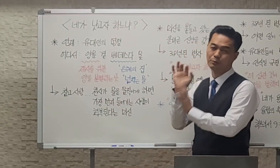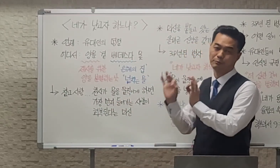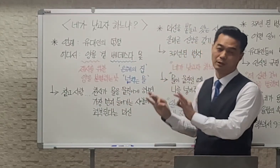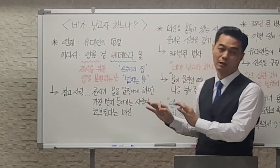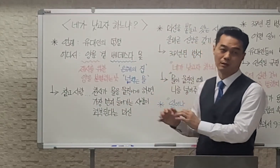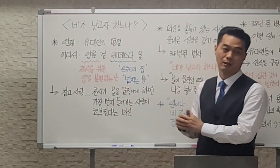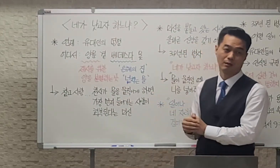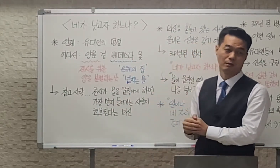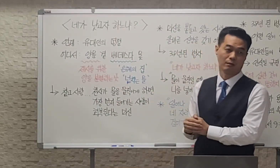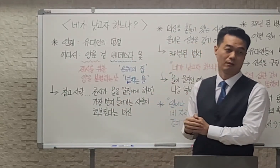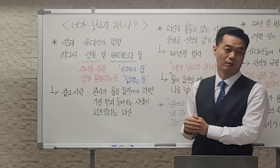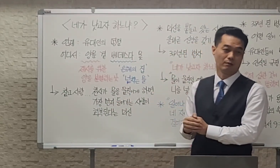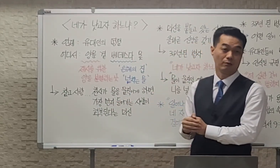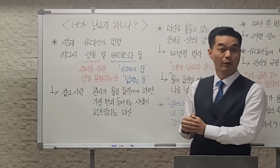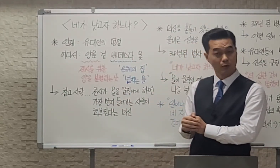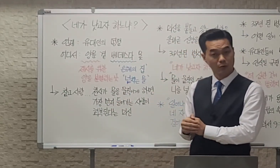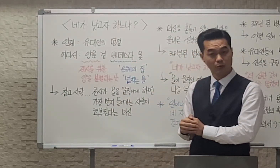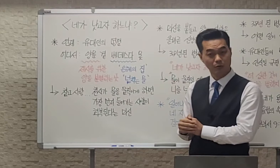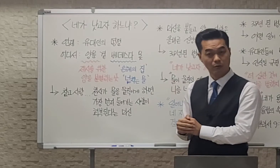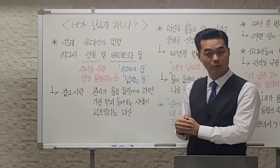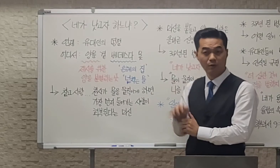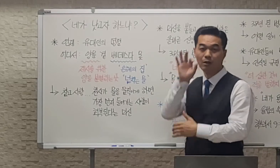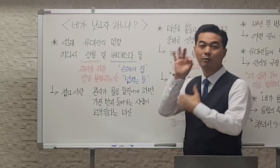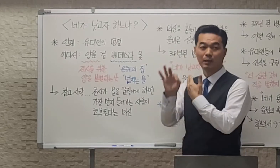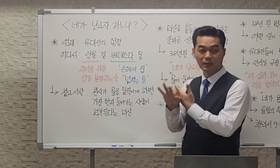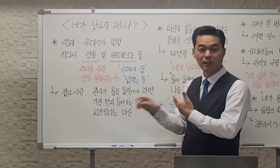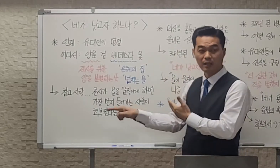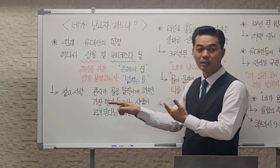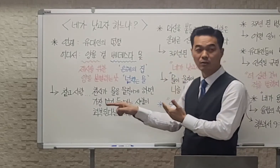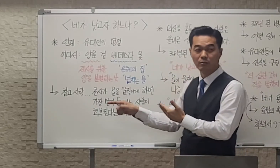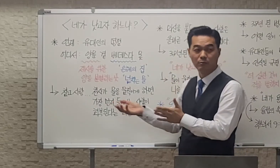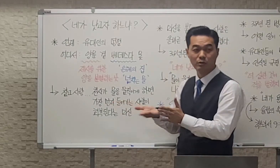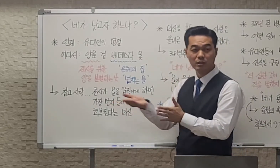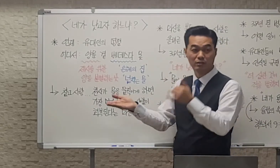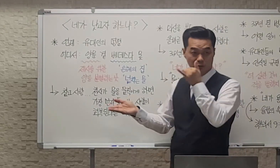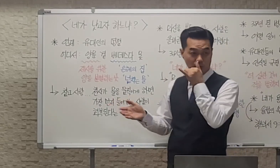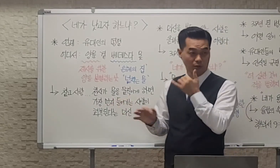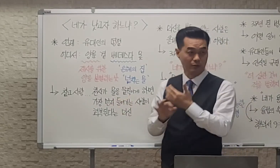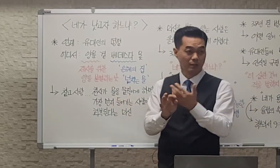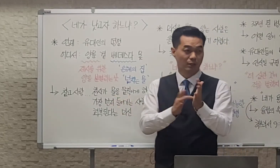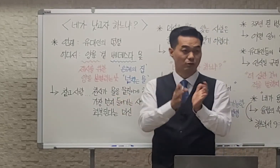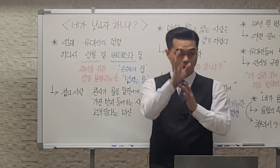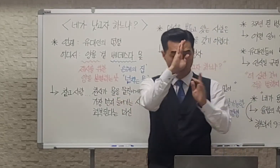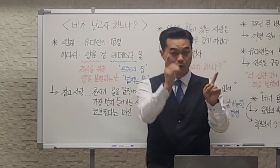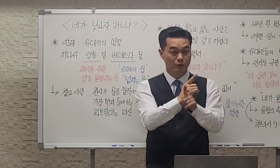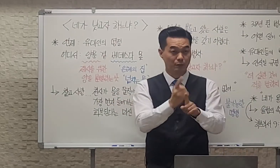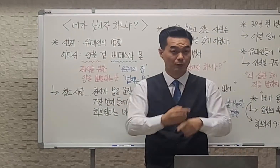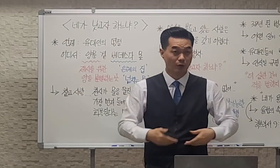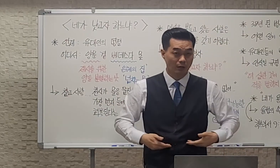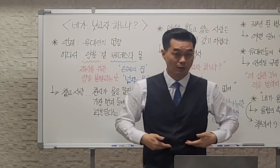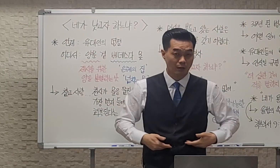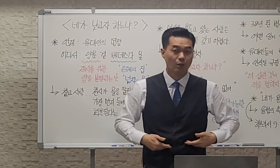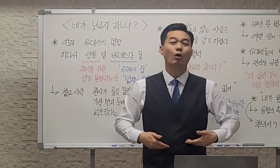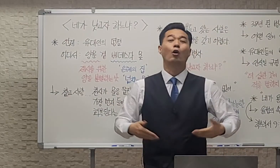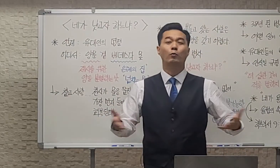봅니다. 왜요? 만약에 이런 못이 있었으면 예수님이 병 고칠 필요가